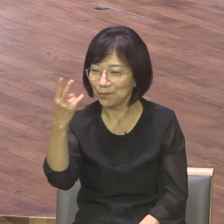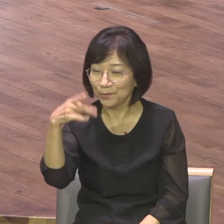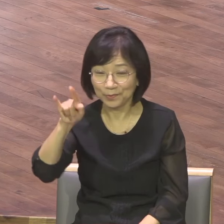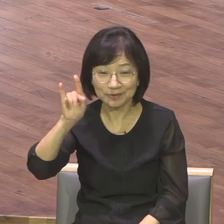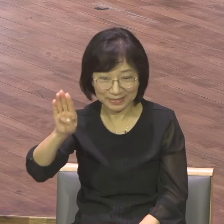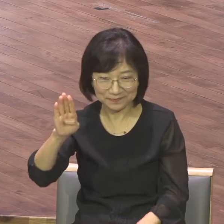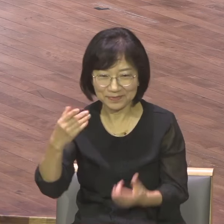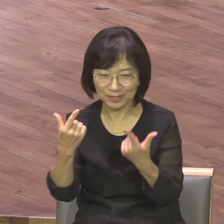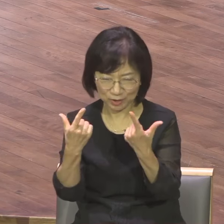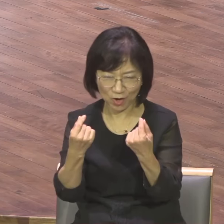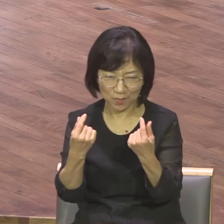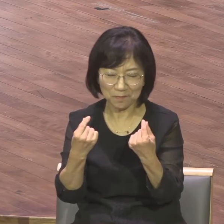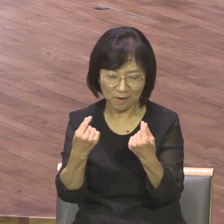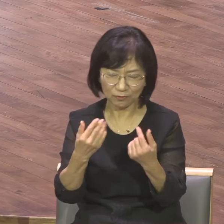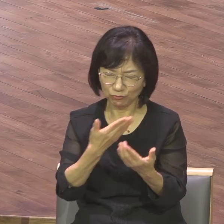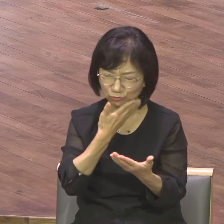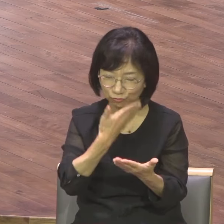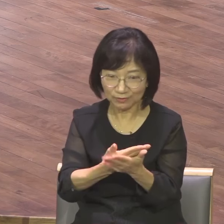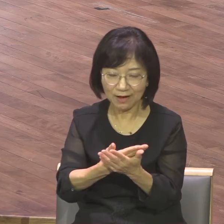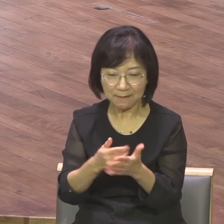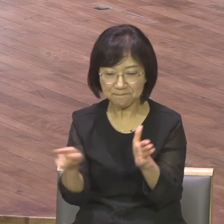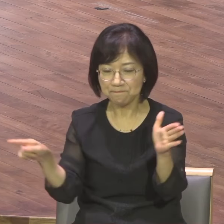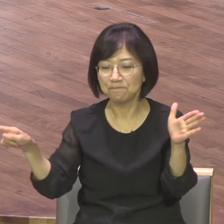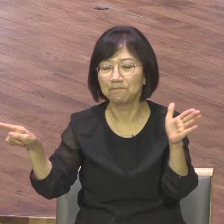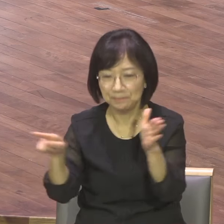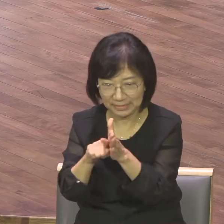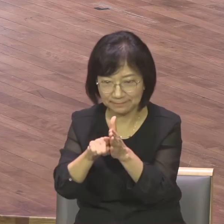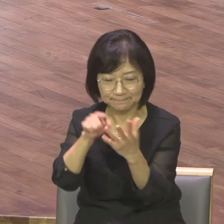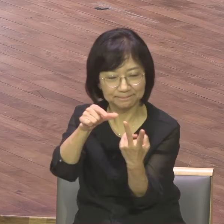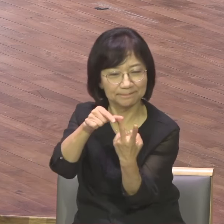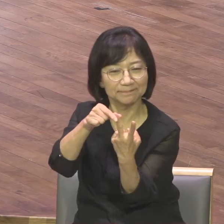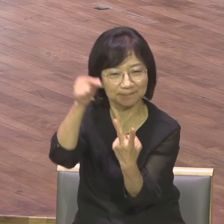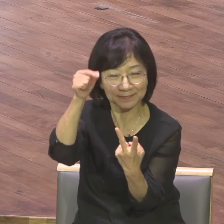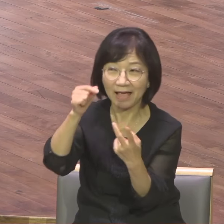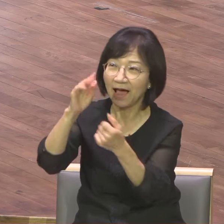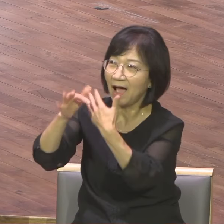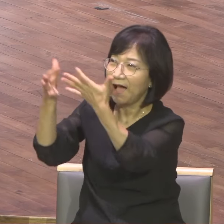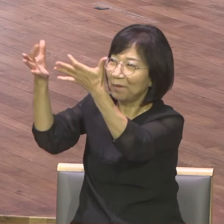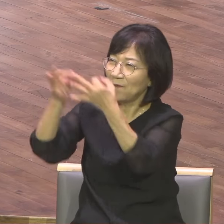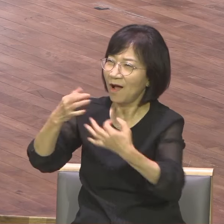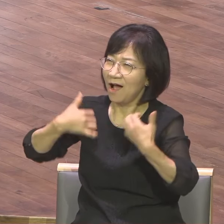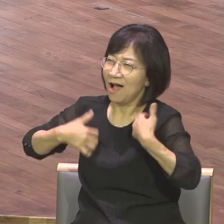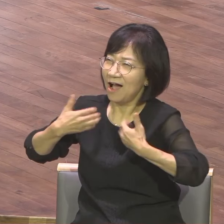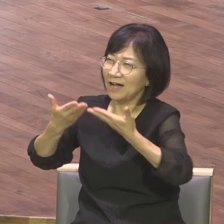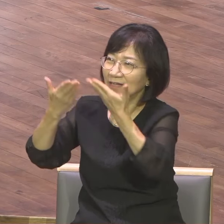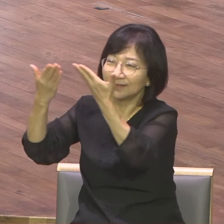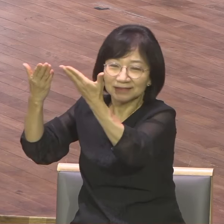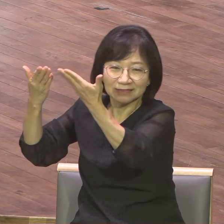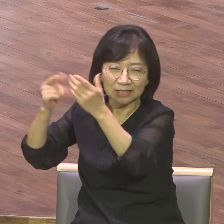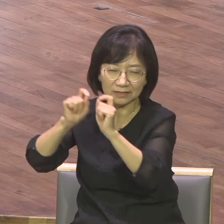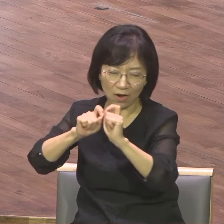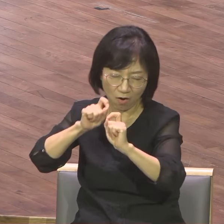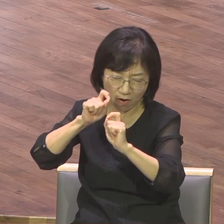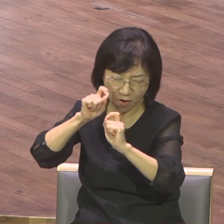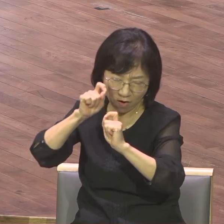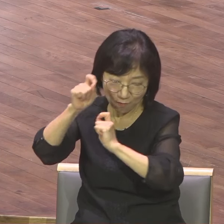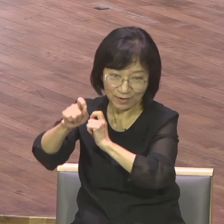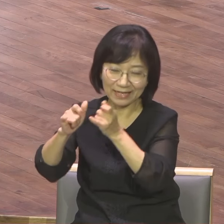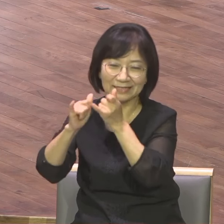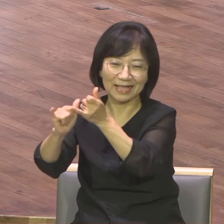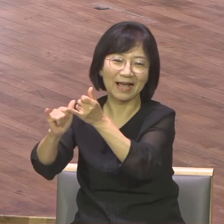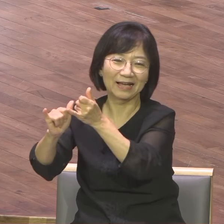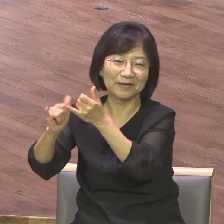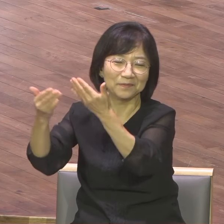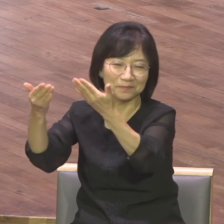붙잡고 믿음의 선택을 해서 정말 하나님을 최고로 기쁘게 하는 영원한 상급 받는